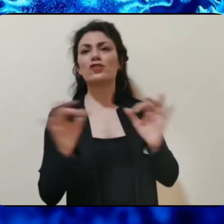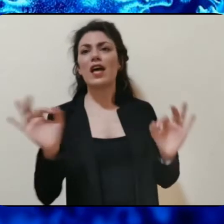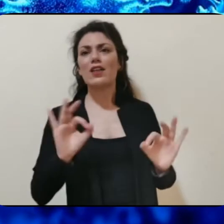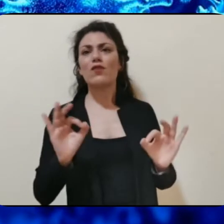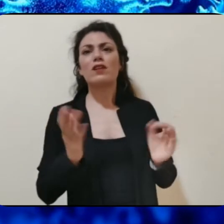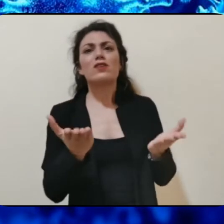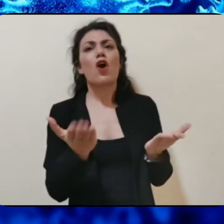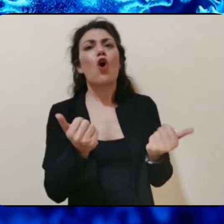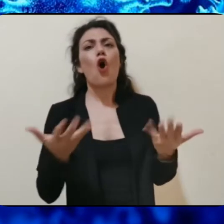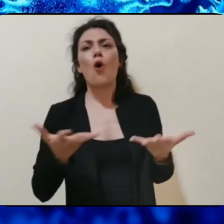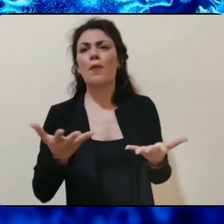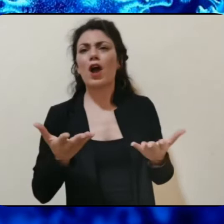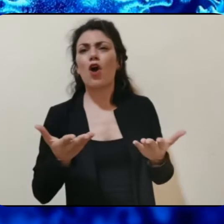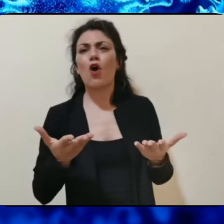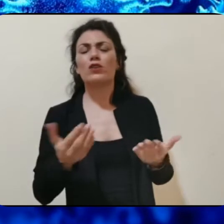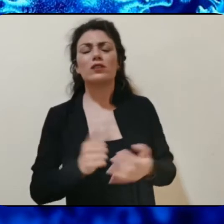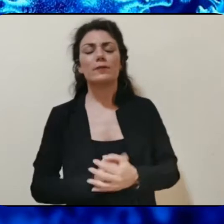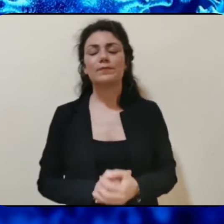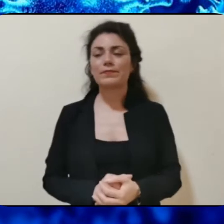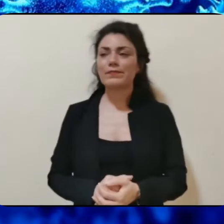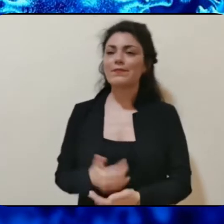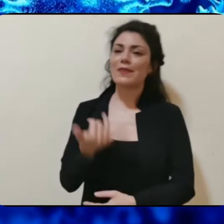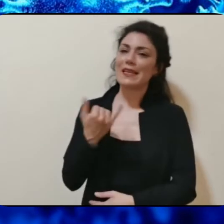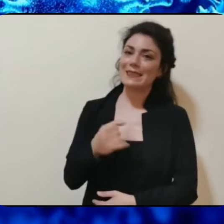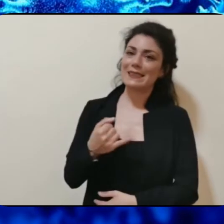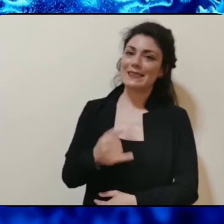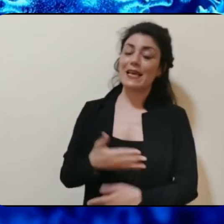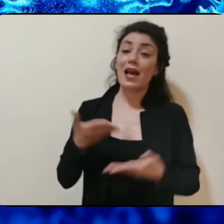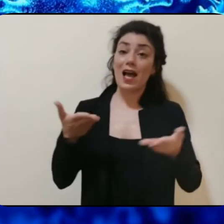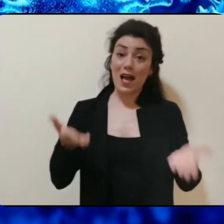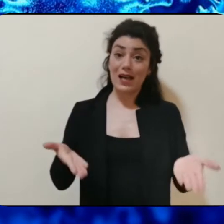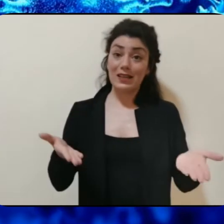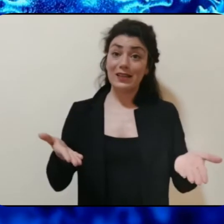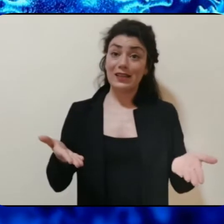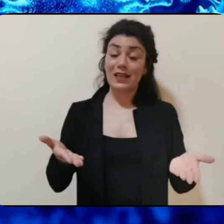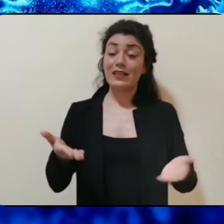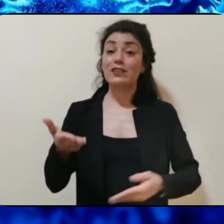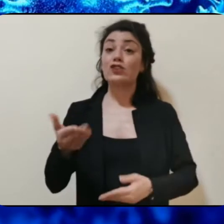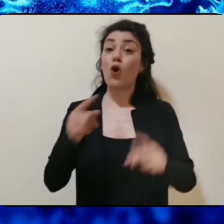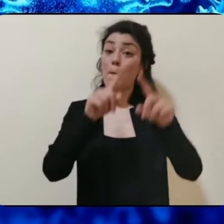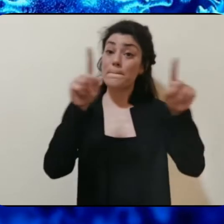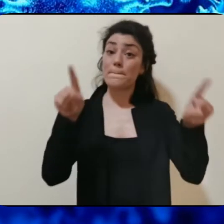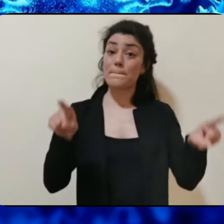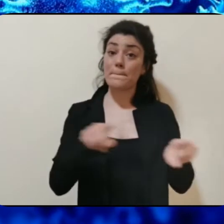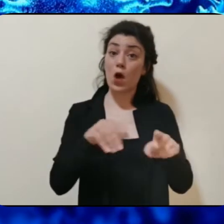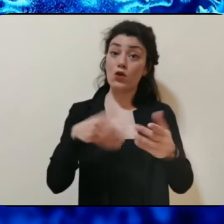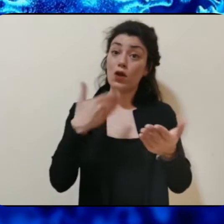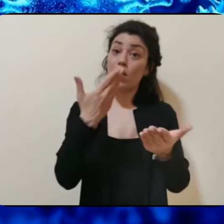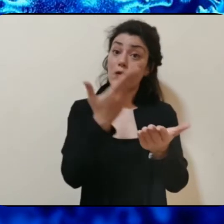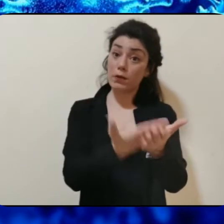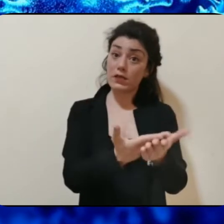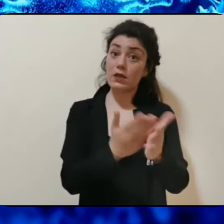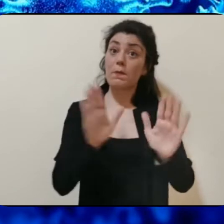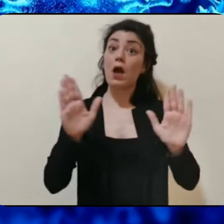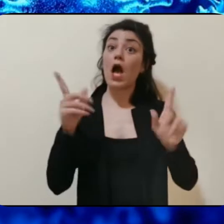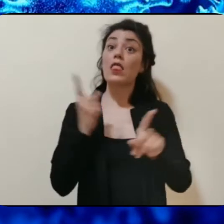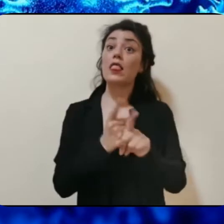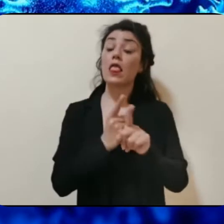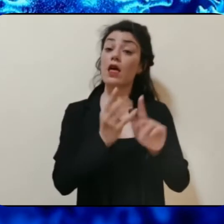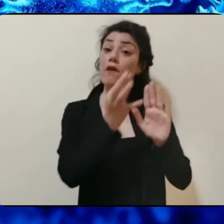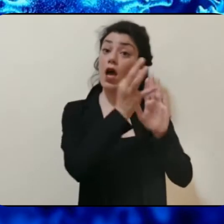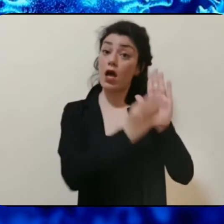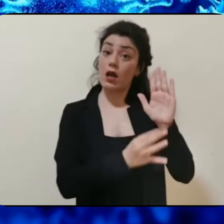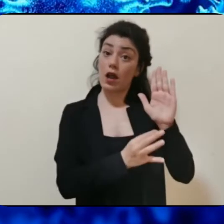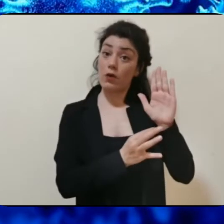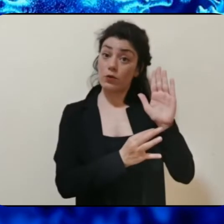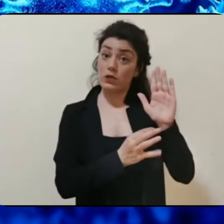queste nuove misure varate dalla Regione. Sì, da questo momento in poi, quindi presentando queste istanze, avendone i requisiti